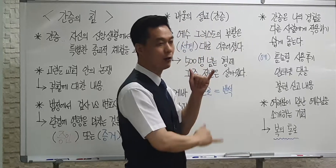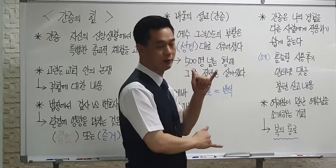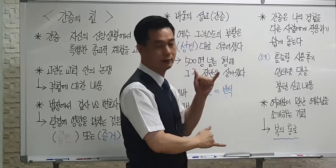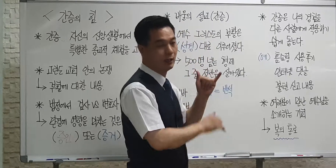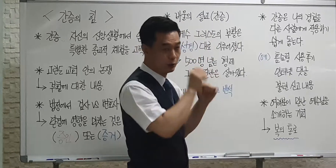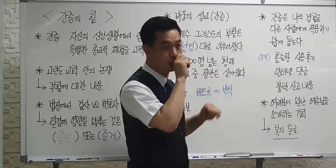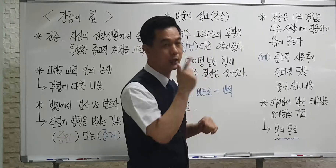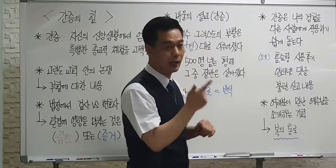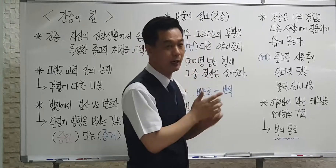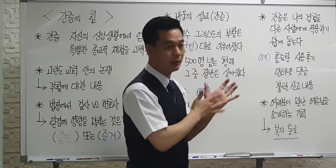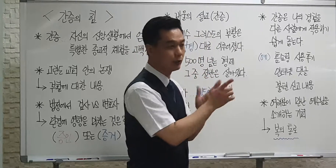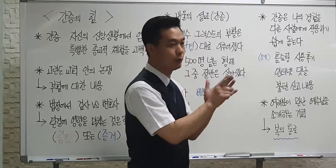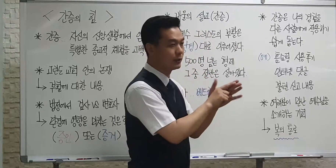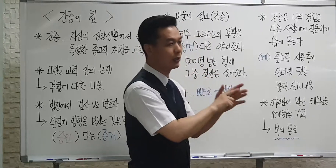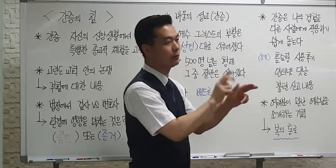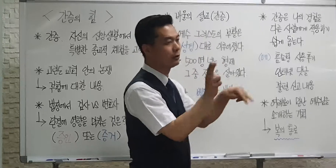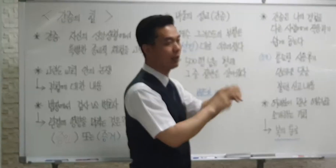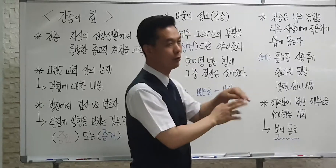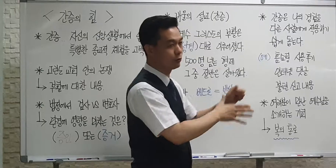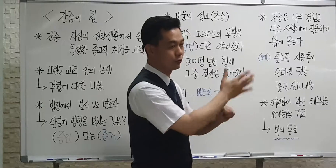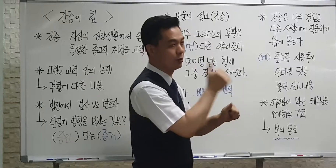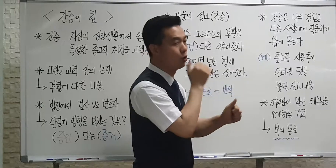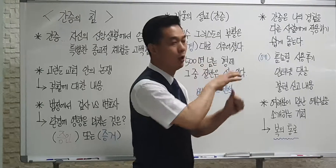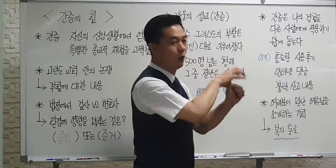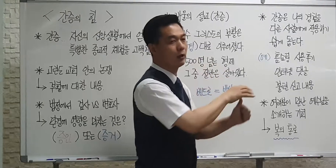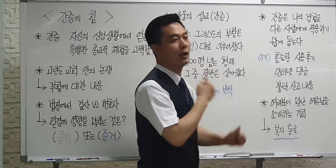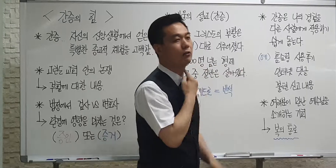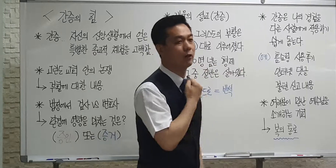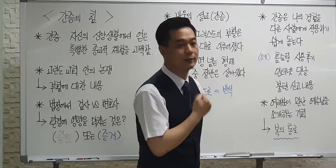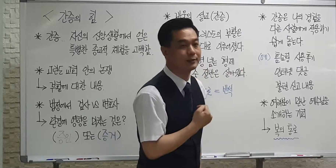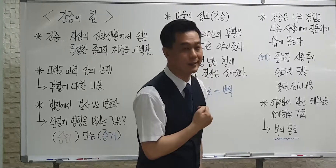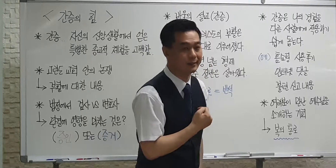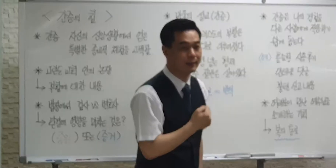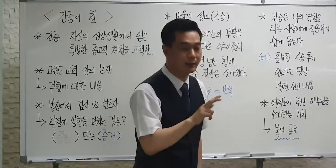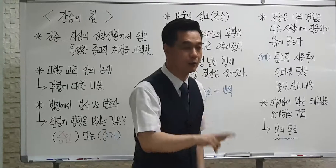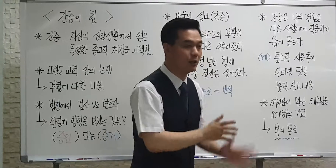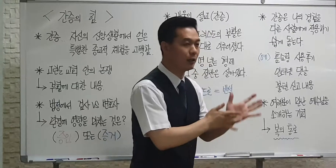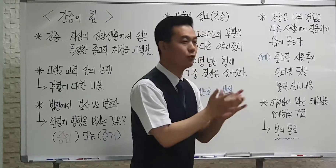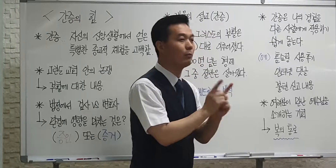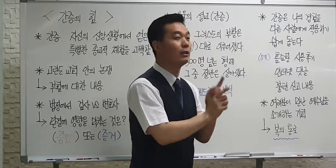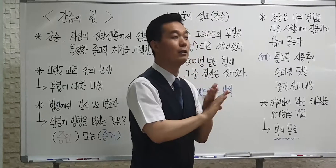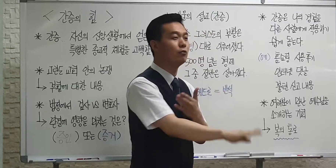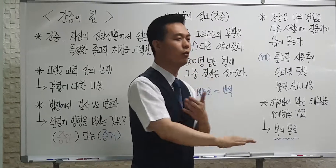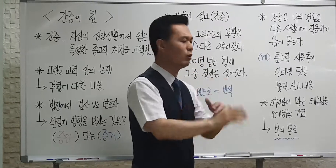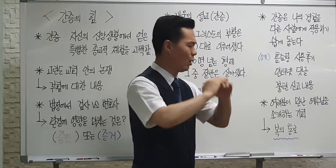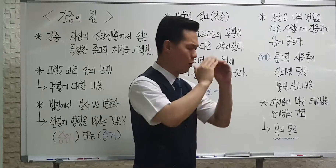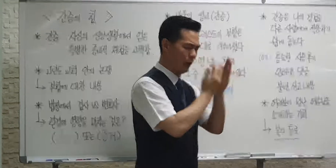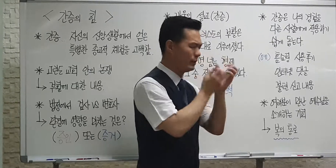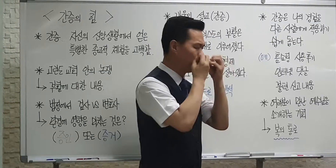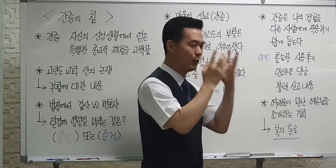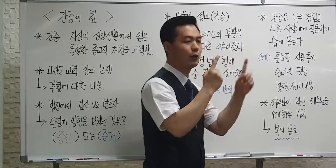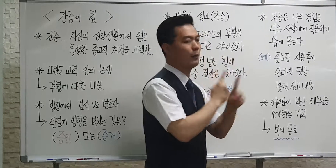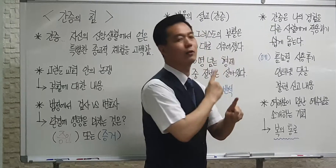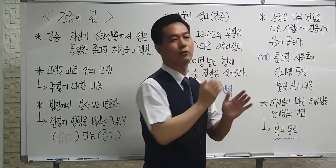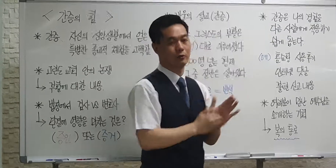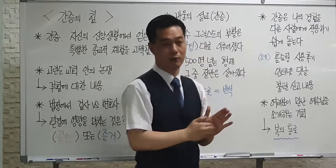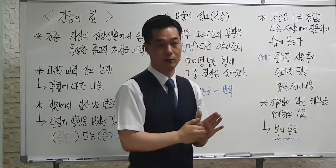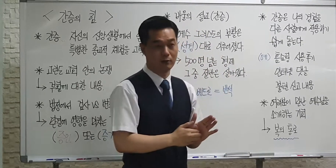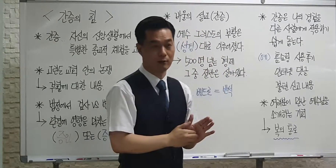이력은 좋지 않아. 예수 믿는 사람들 때리고 죽이고 옥에 가두고 했었지. 그런데 예수님 만난 이후로는 완전히 새롭게 바뀌었어.